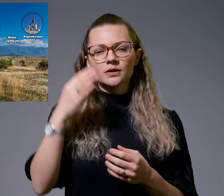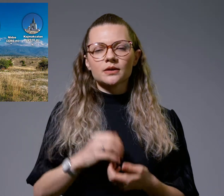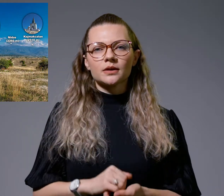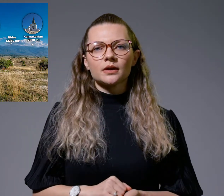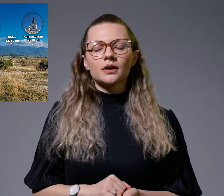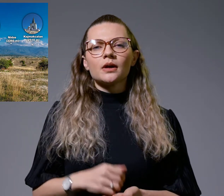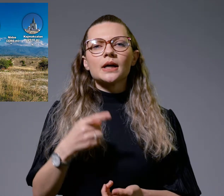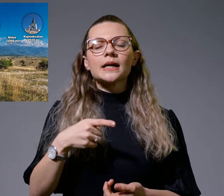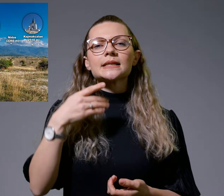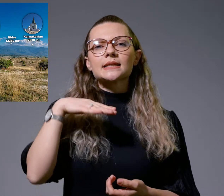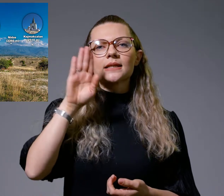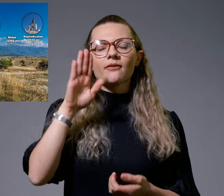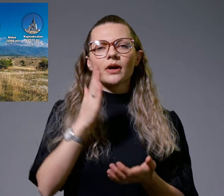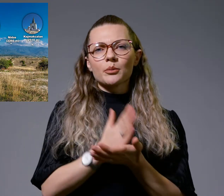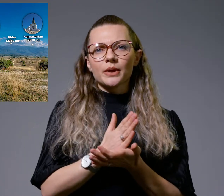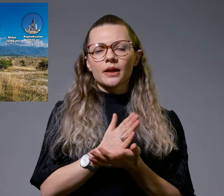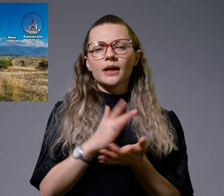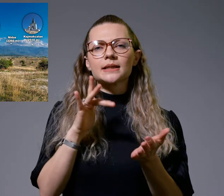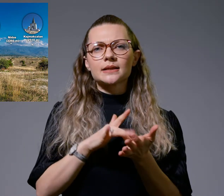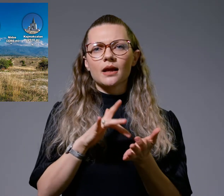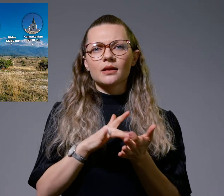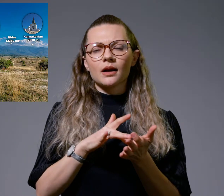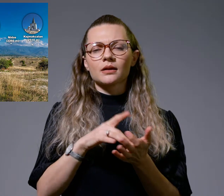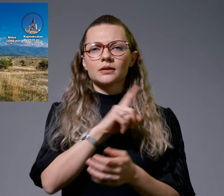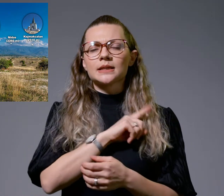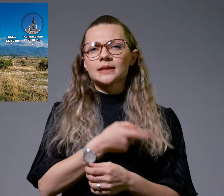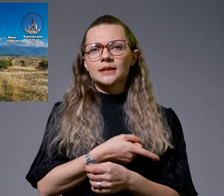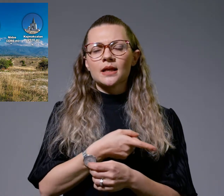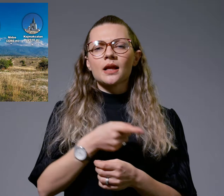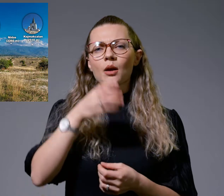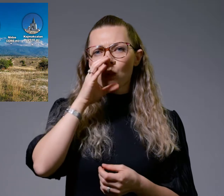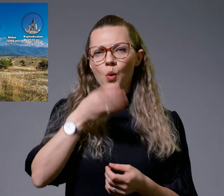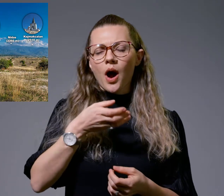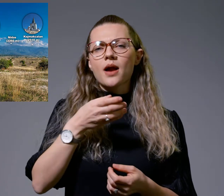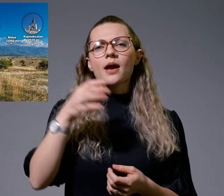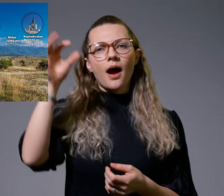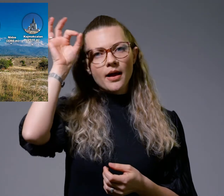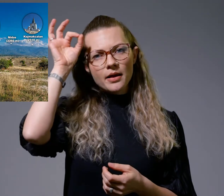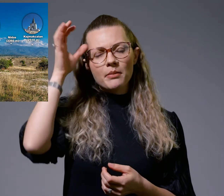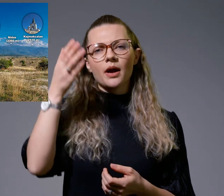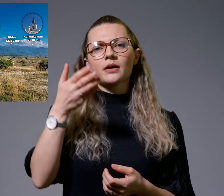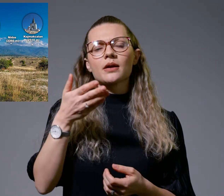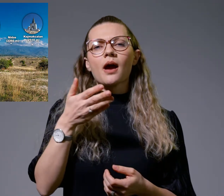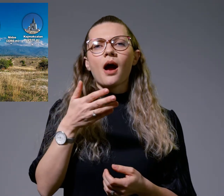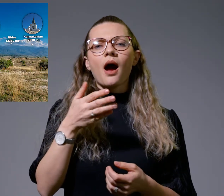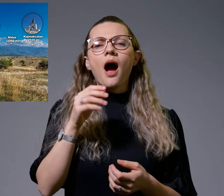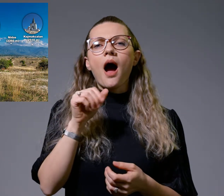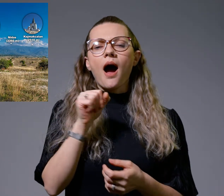а северно биле централните сили: бугарски, германски и